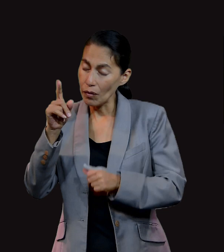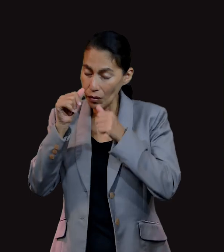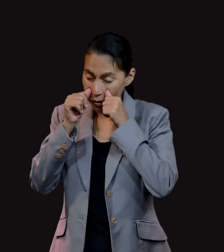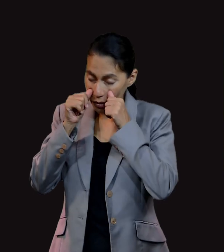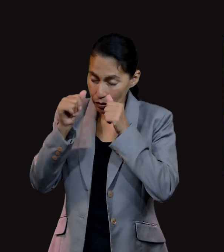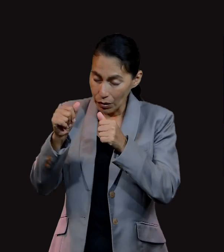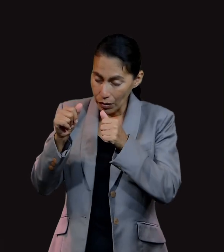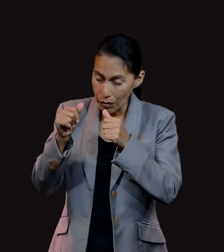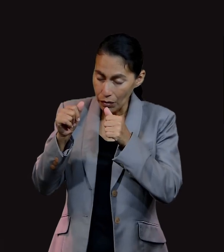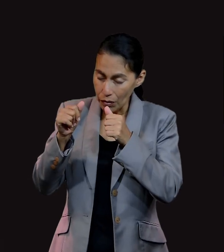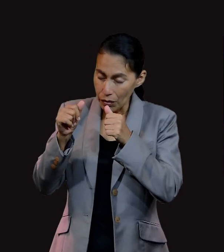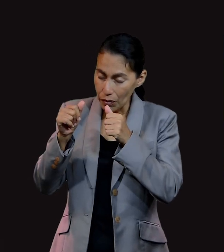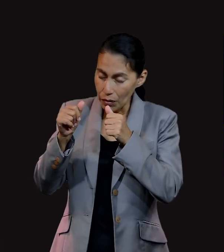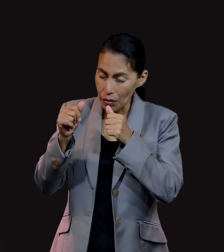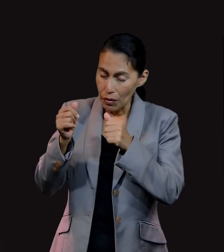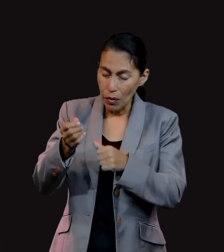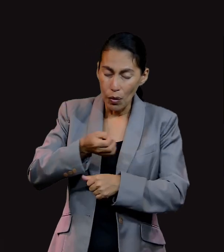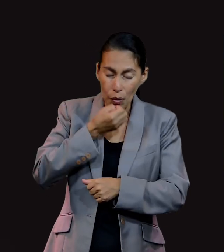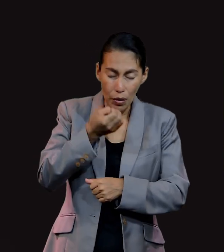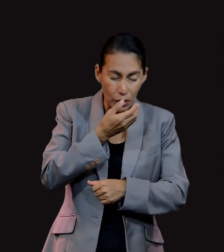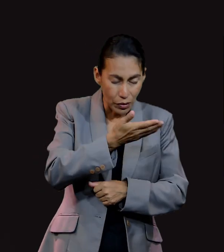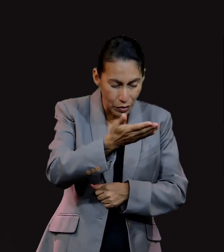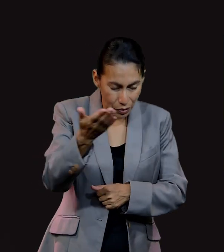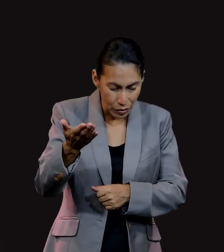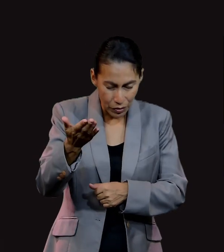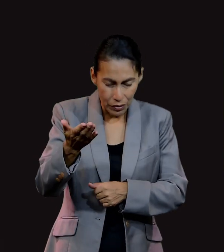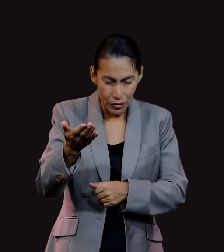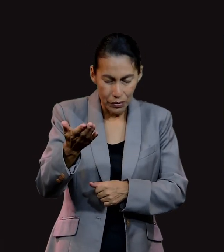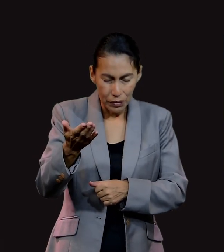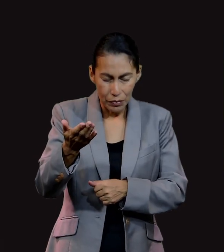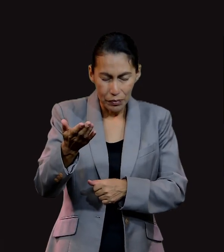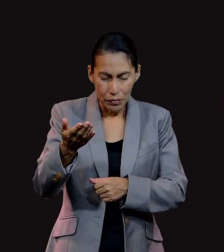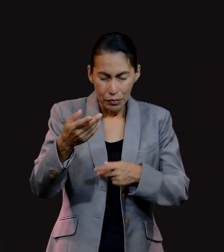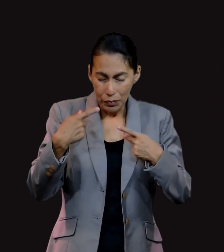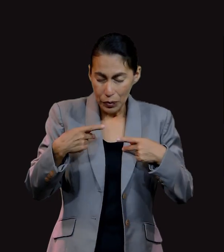esas súplicas Que tu pueblo